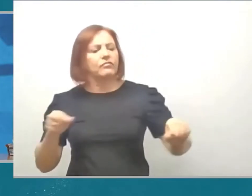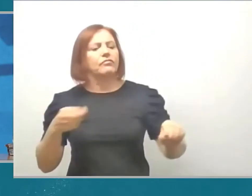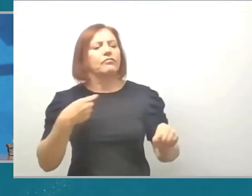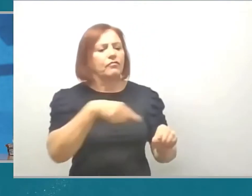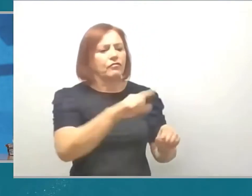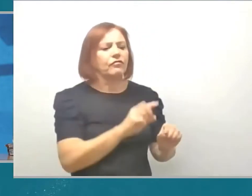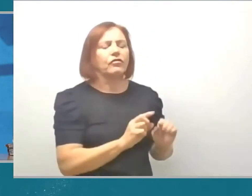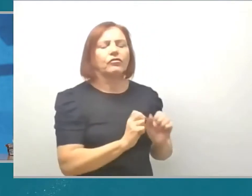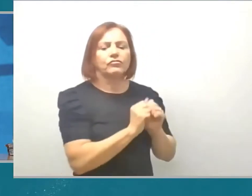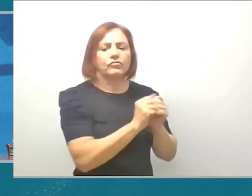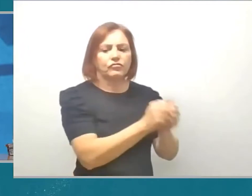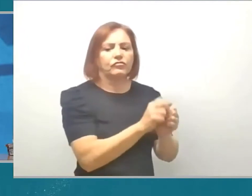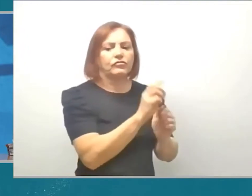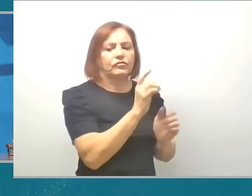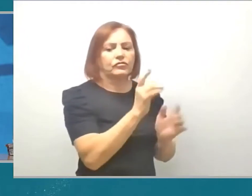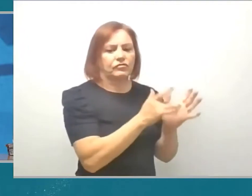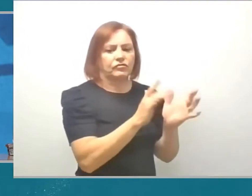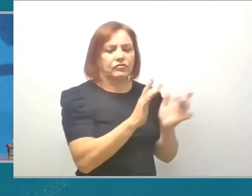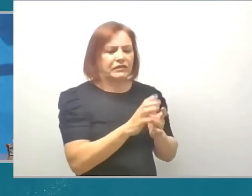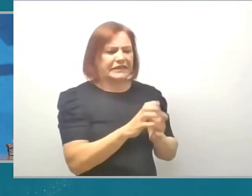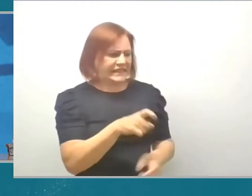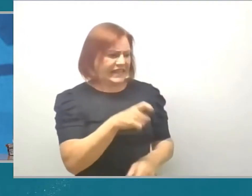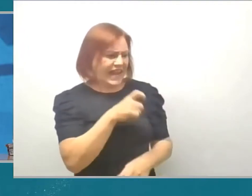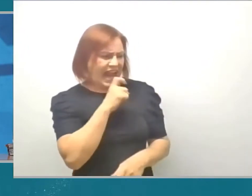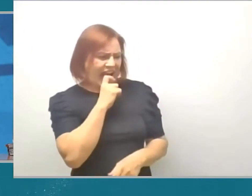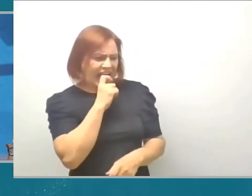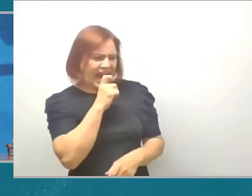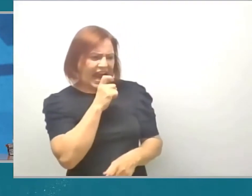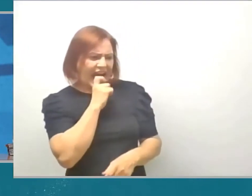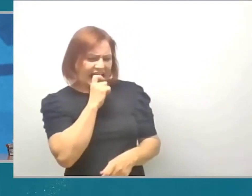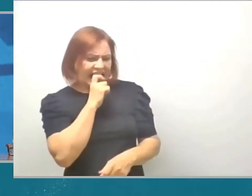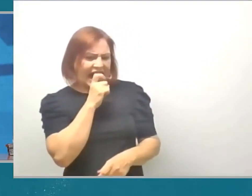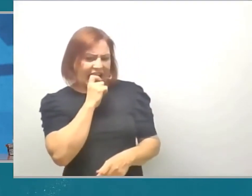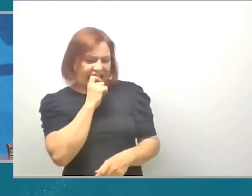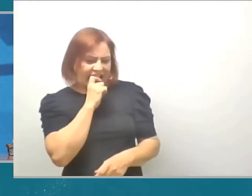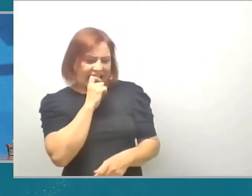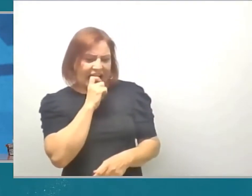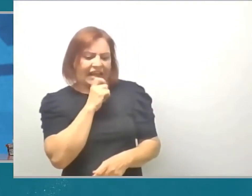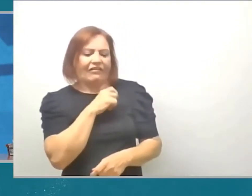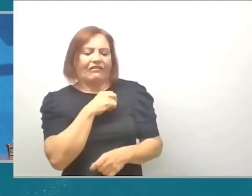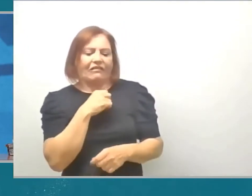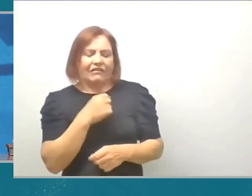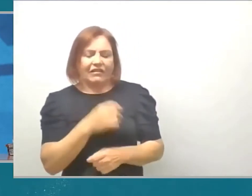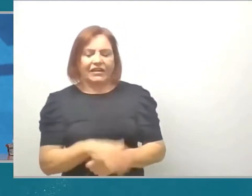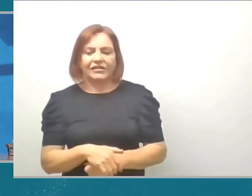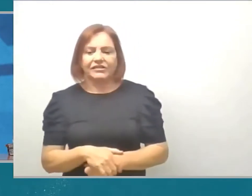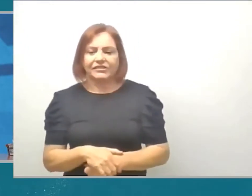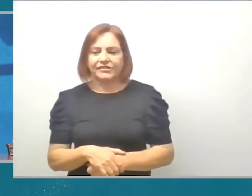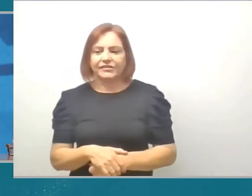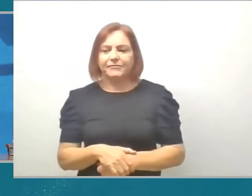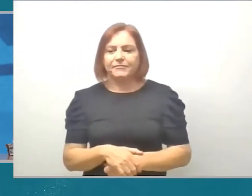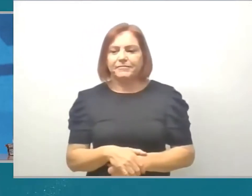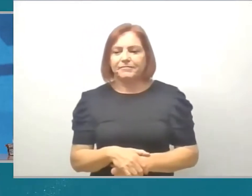aí veio a inveja, né? Veio inveja, veio um monte de coisa e tentando